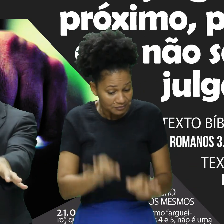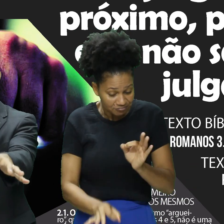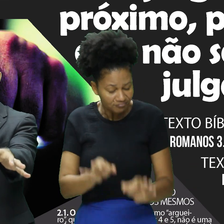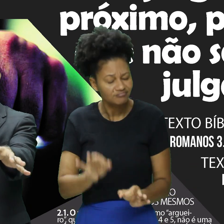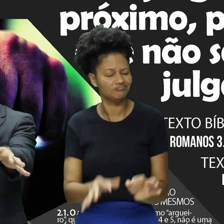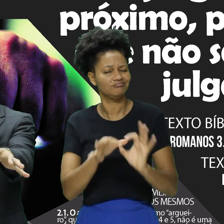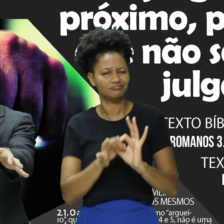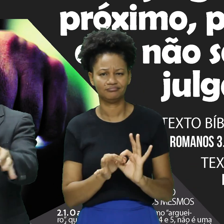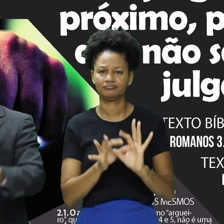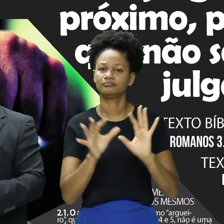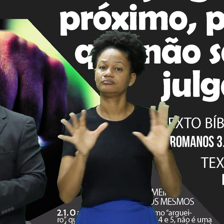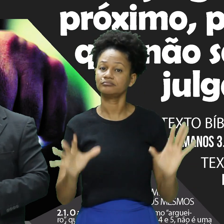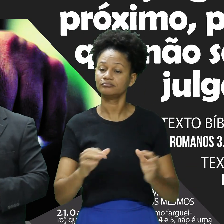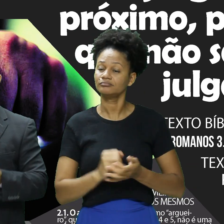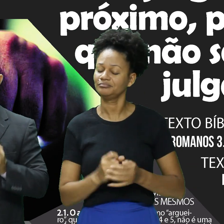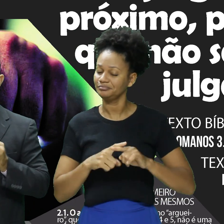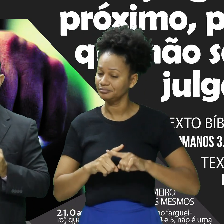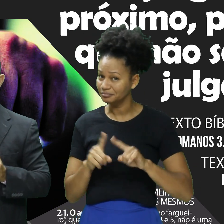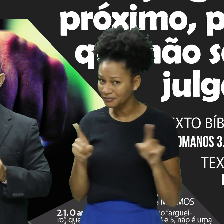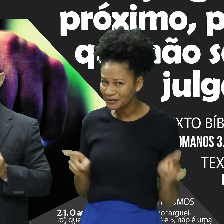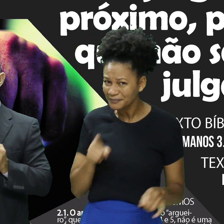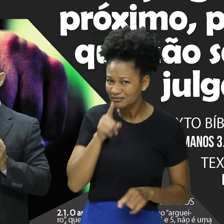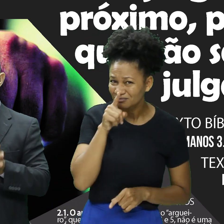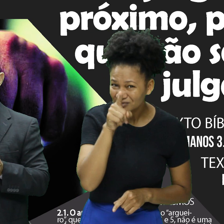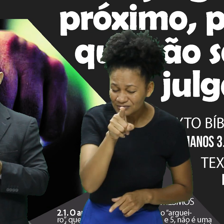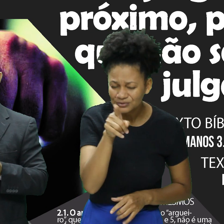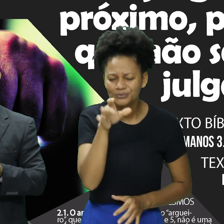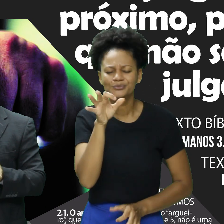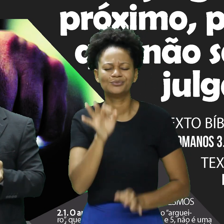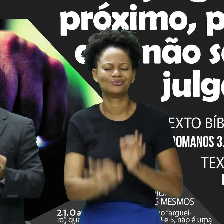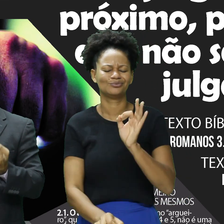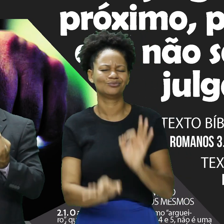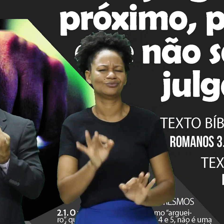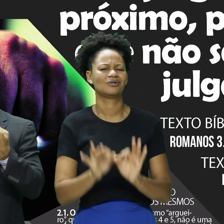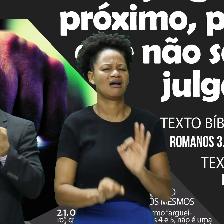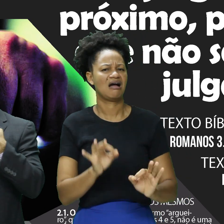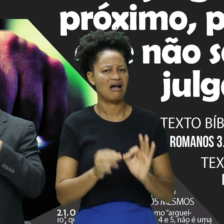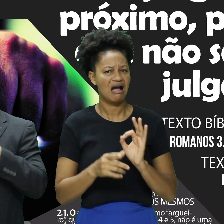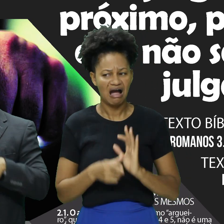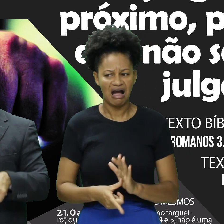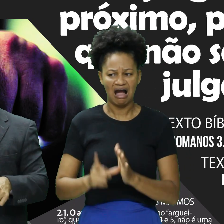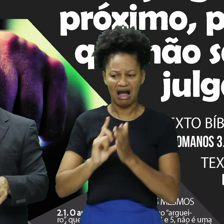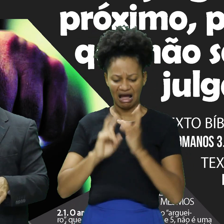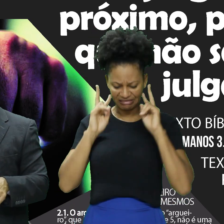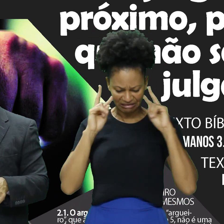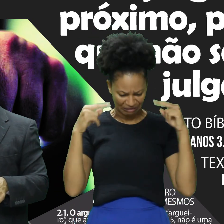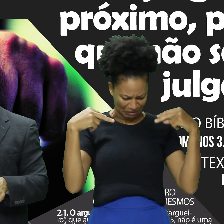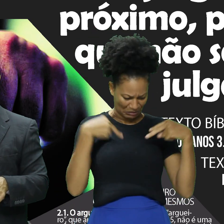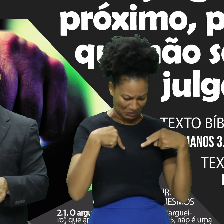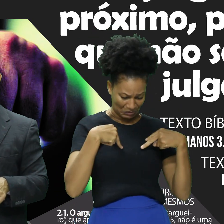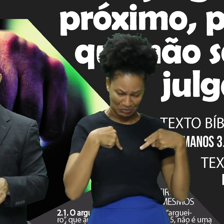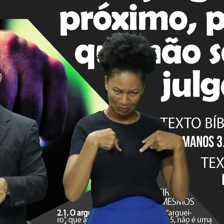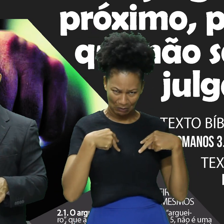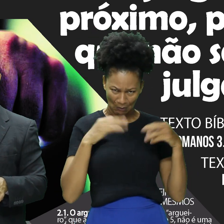é permitido. Mas você julgar uma pessoa sem antes olhar para dentro de si,